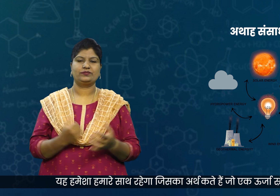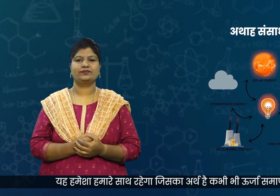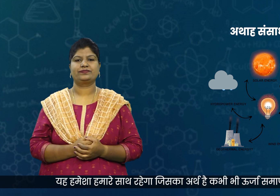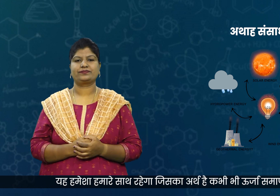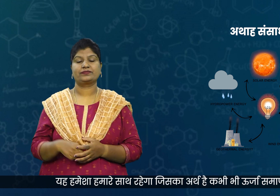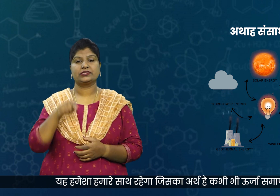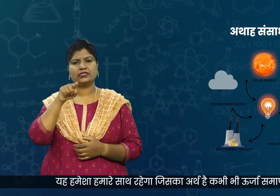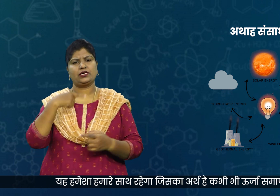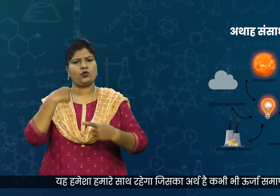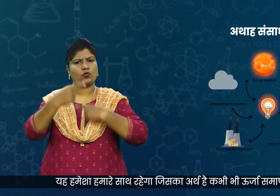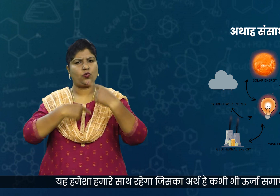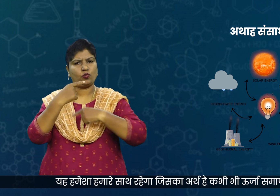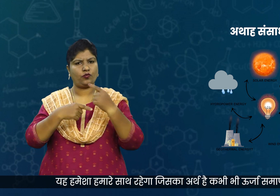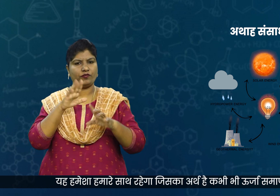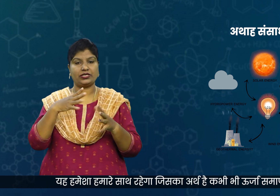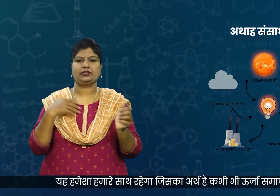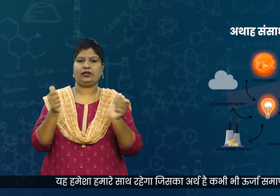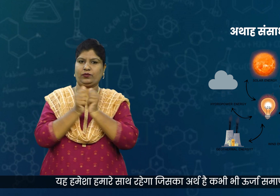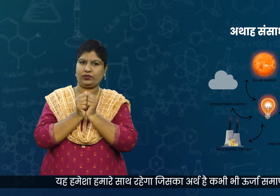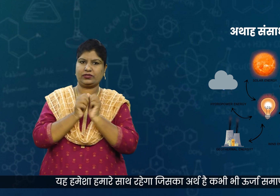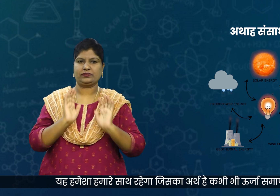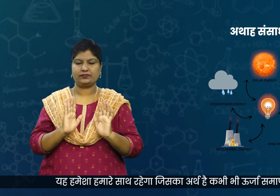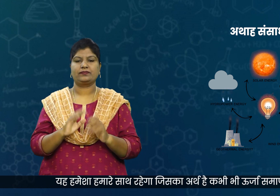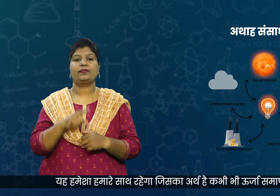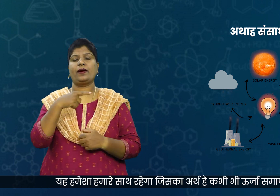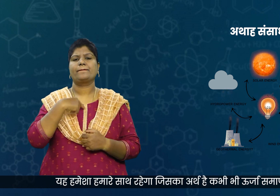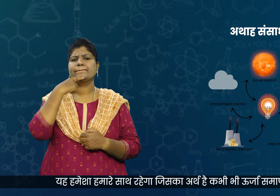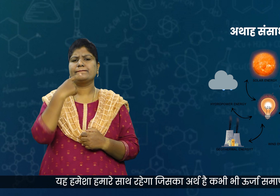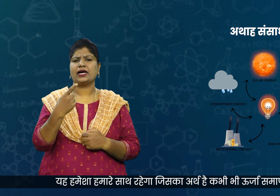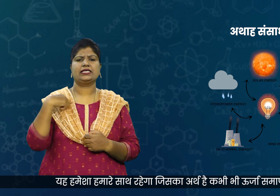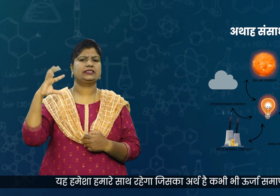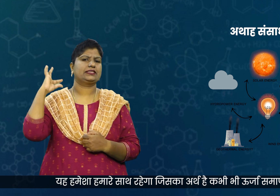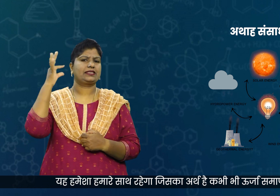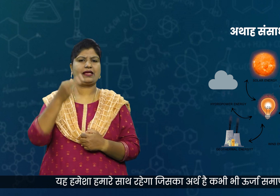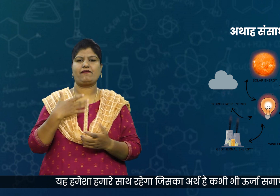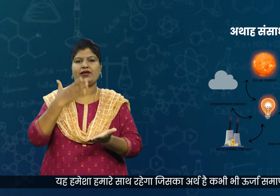यह हमेशा हमारे साथ रहेगा, जिसका अर्थ है कभी भी ऊर्जा समाप्त नहीं होगी।